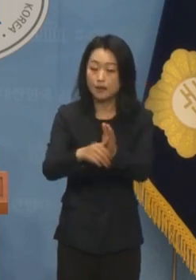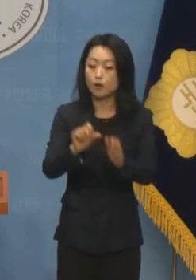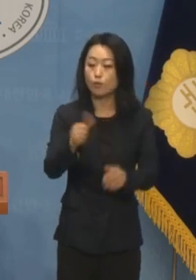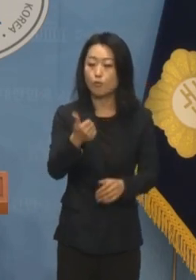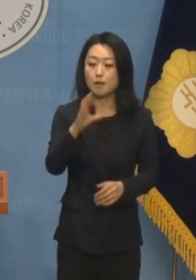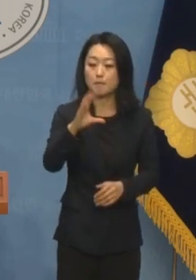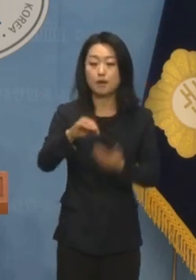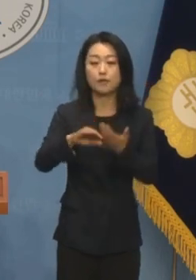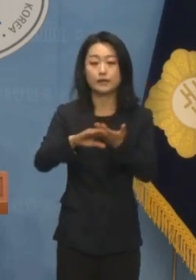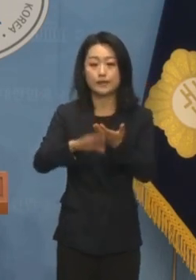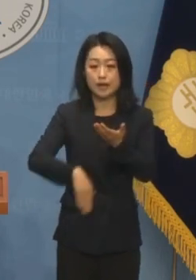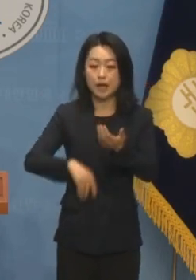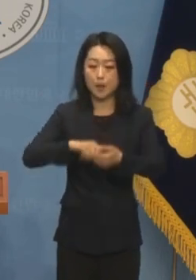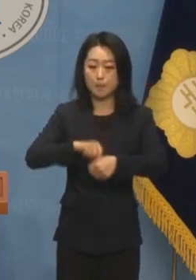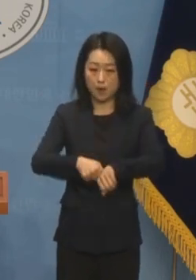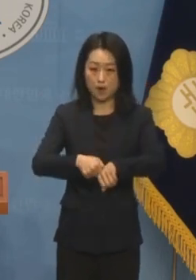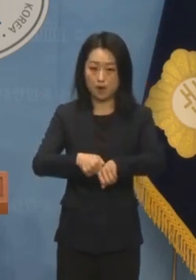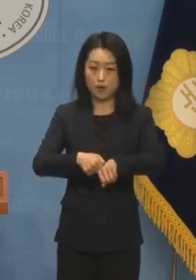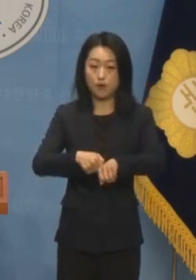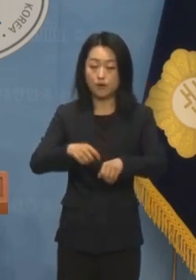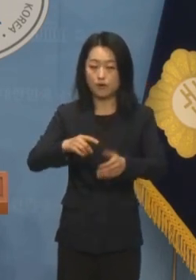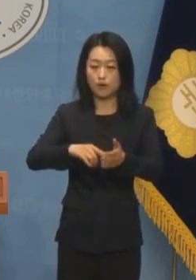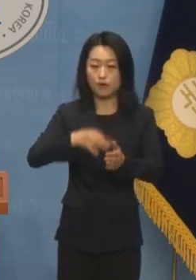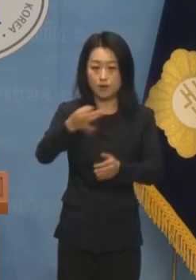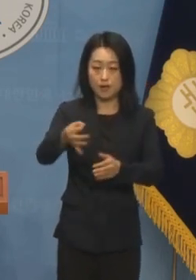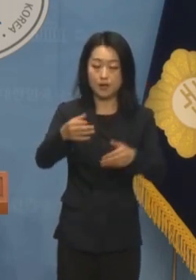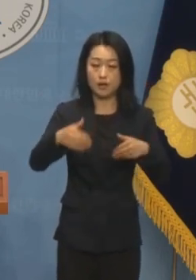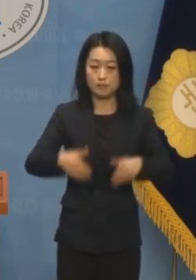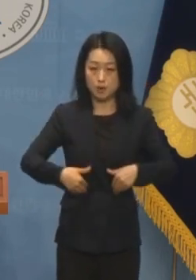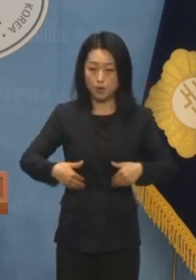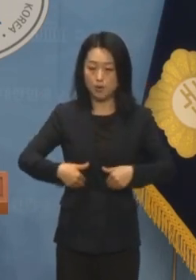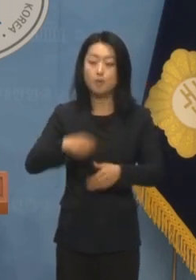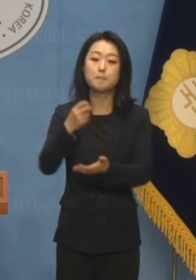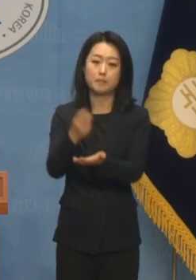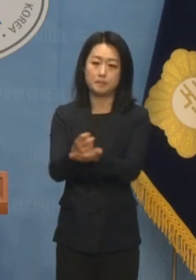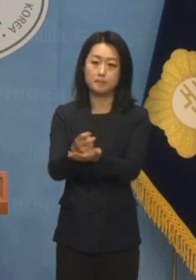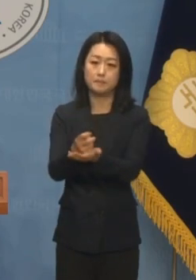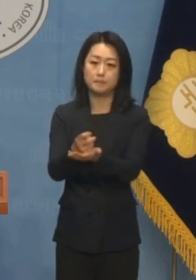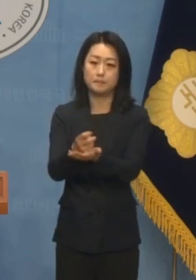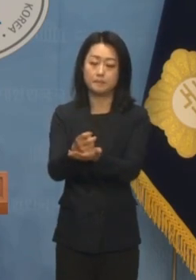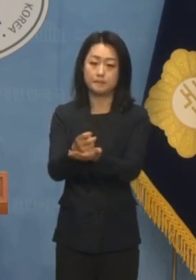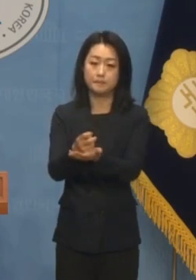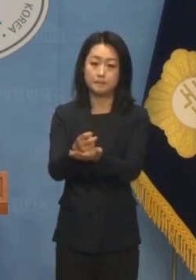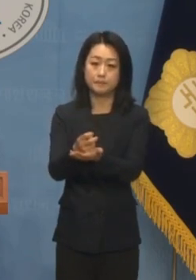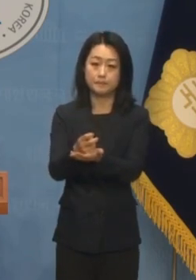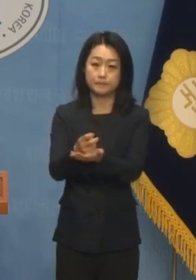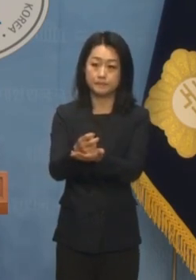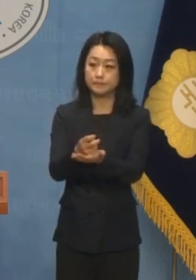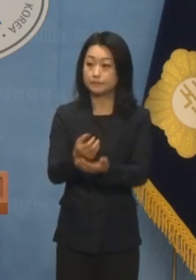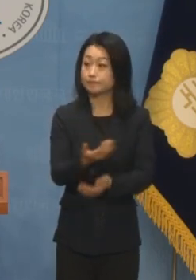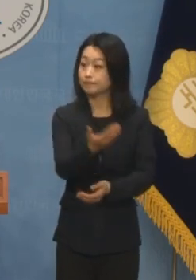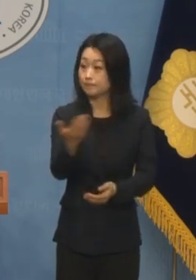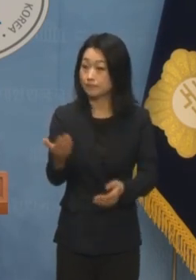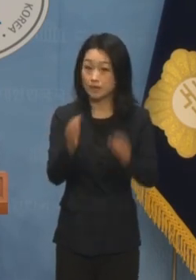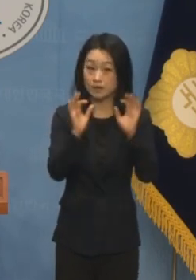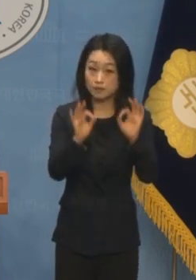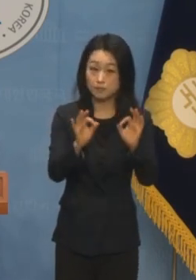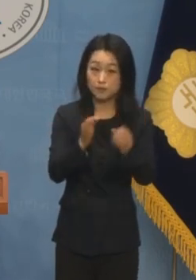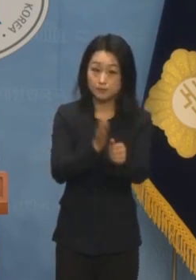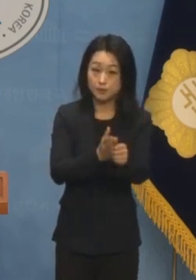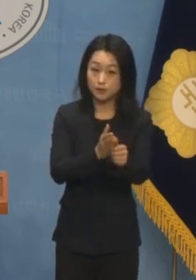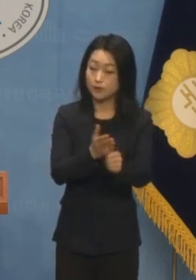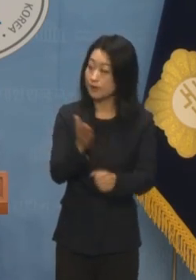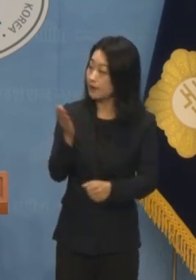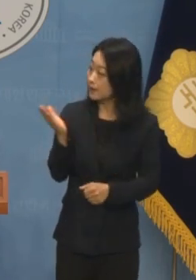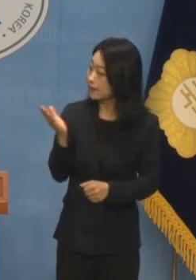원 이하의 벌금형에 처한다고 규정하고 있다. 기자들이 보시기에 제 우측에